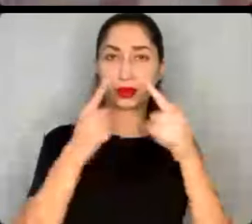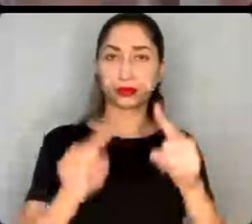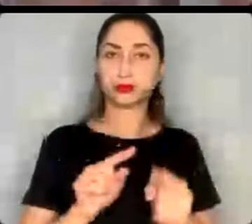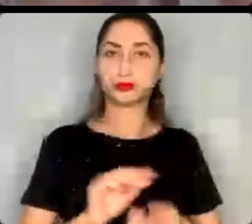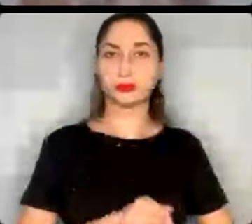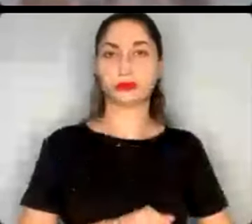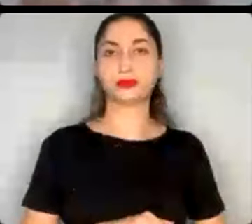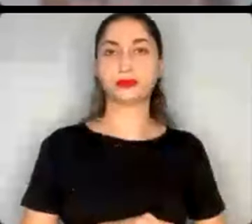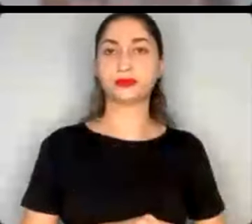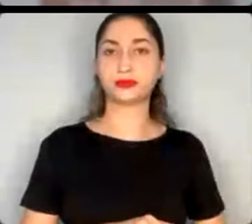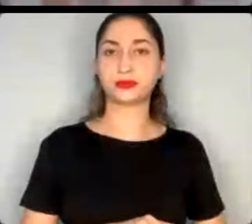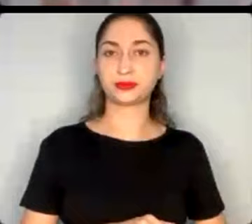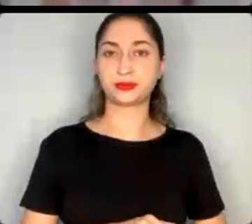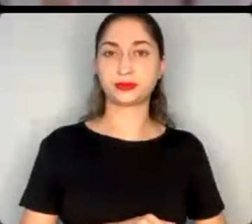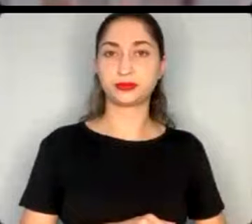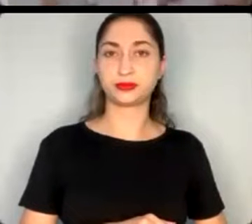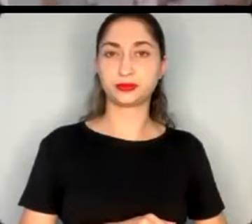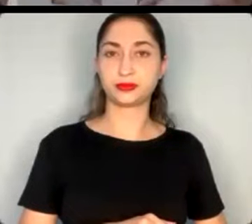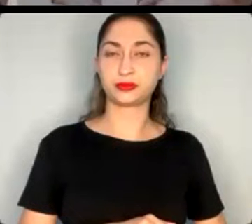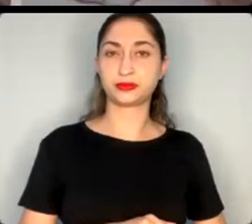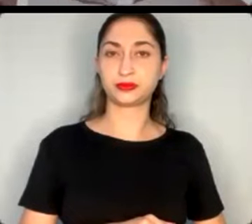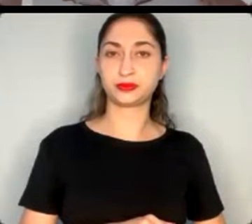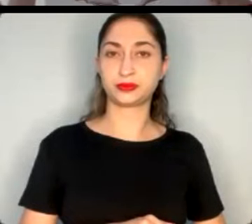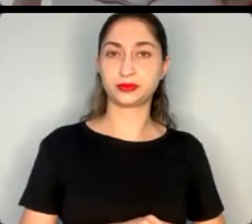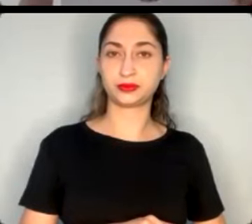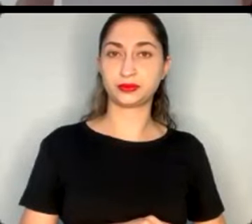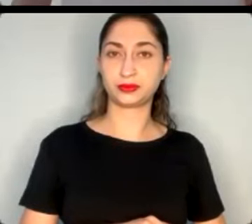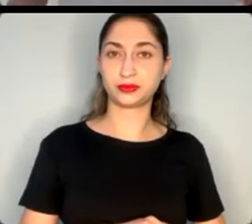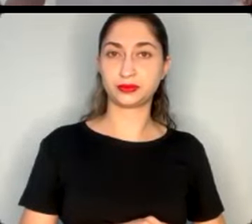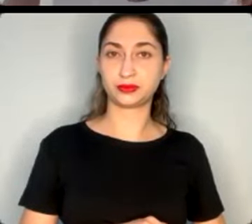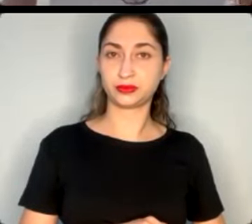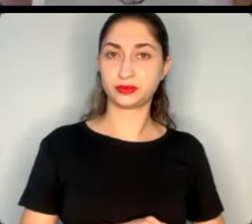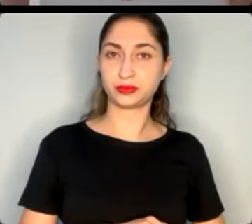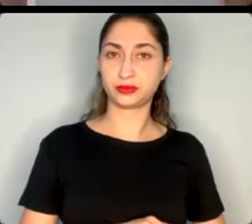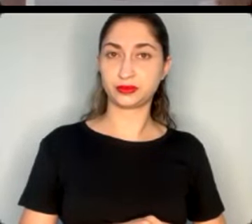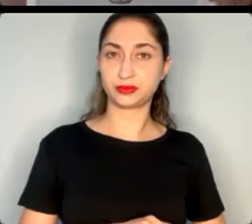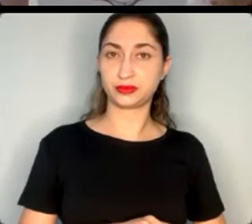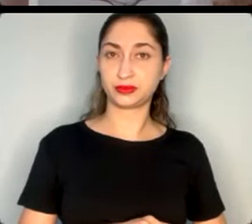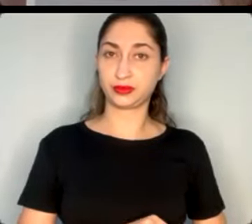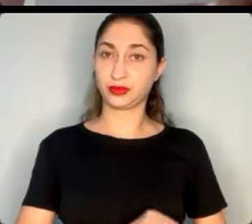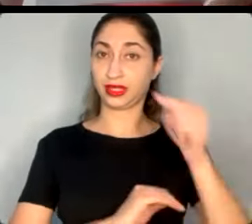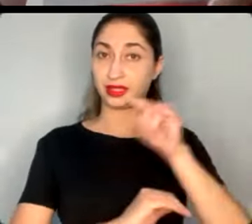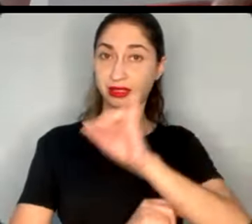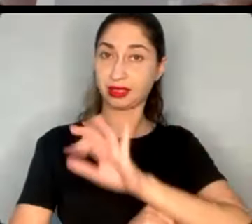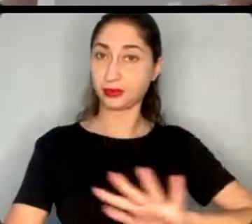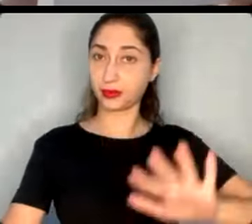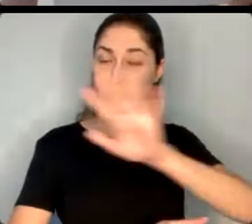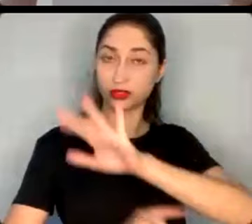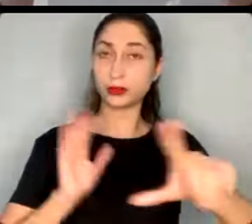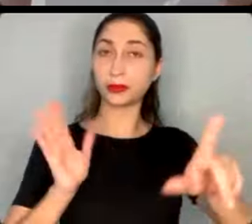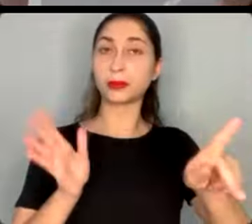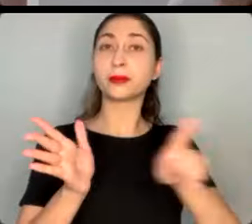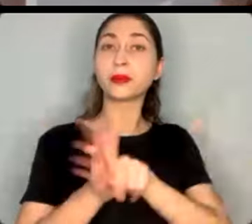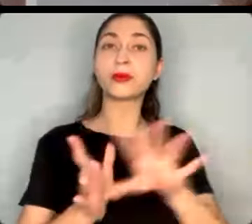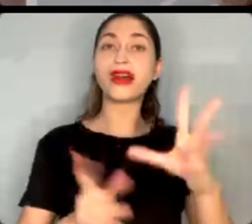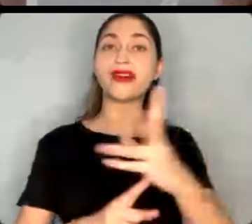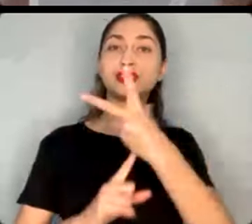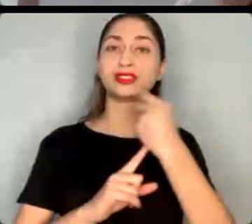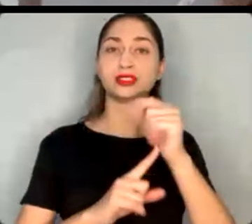dos capítulos. As imagens, elas são da Leonor Weisman, uma artista